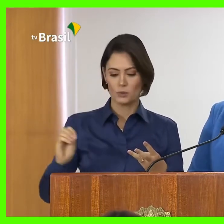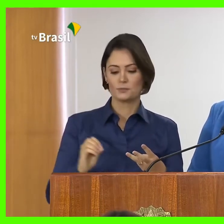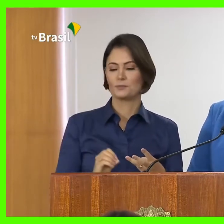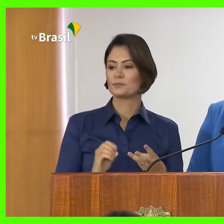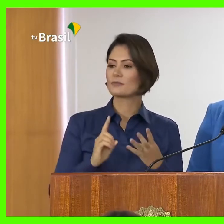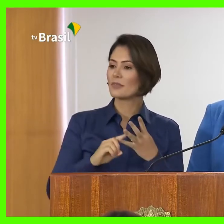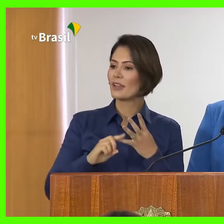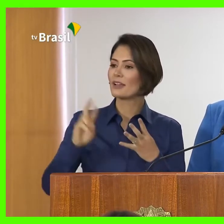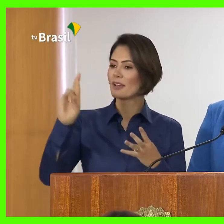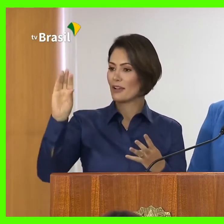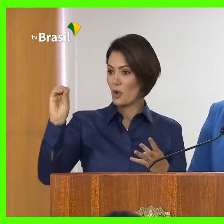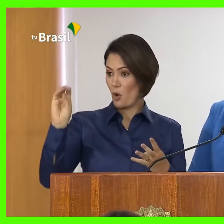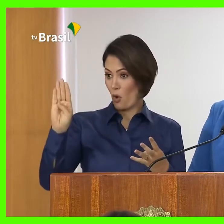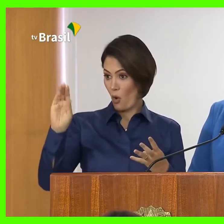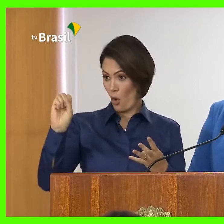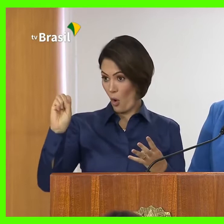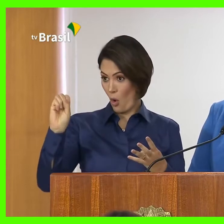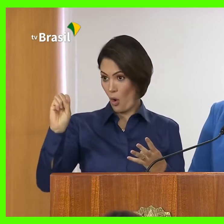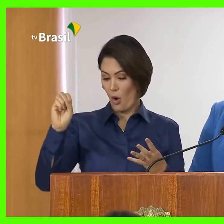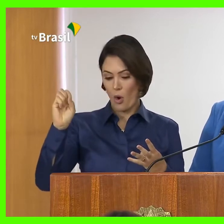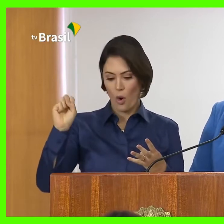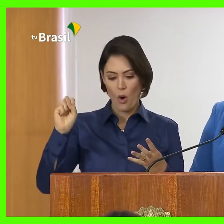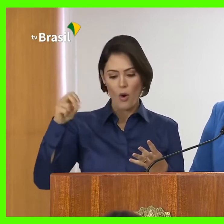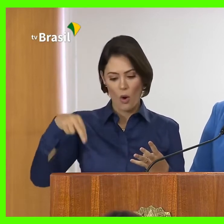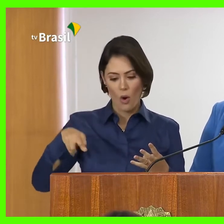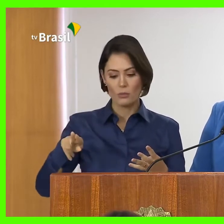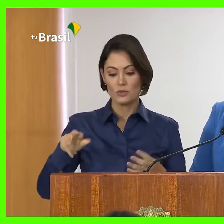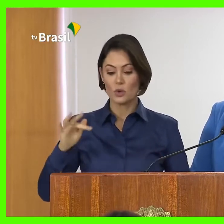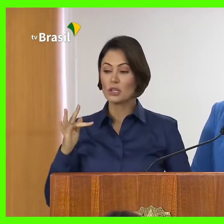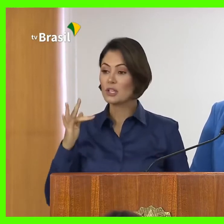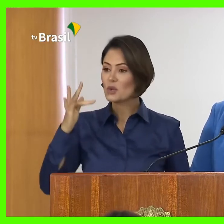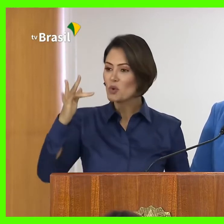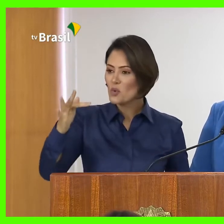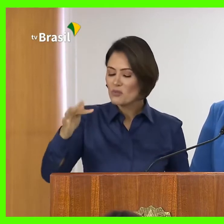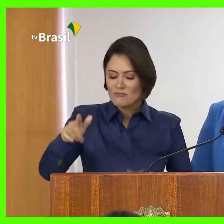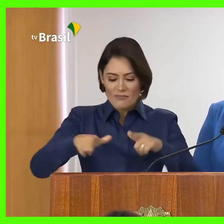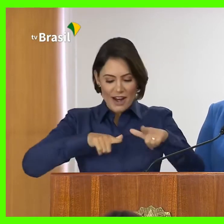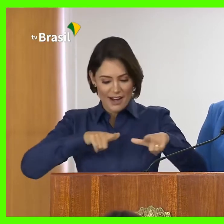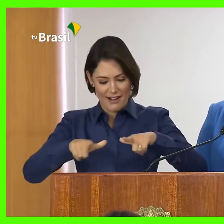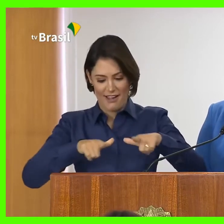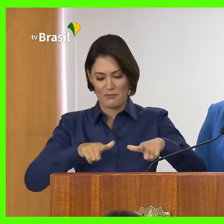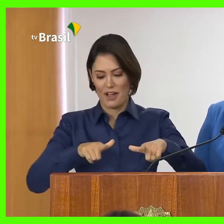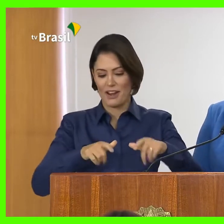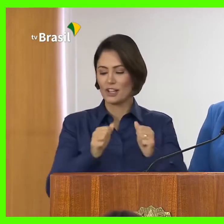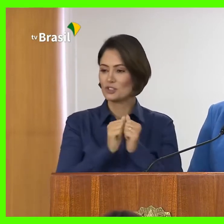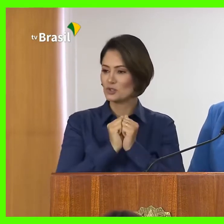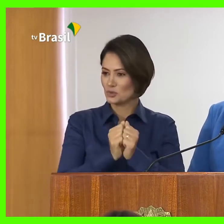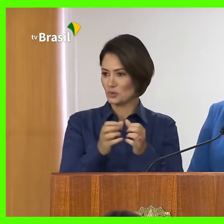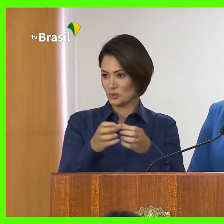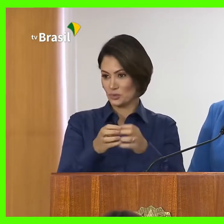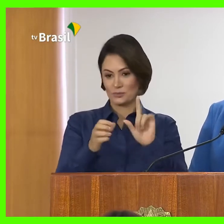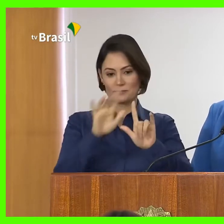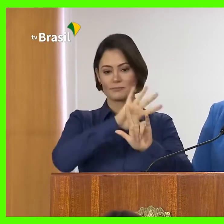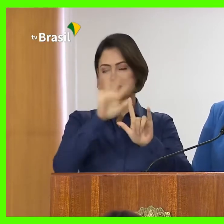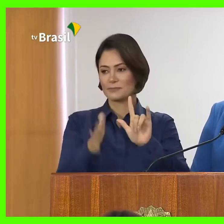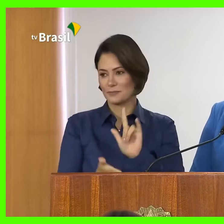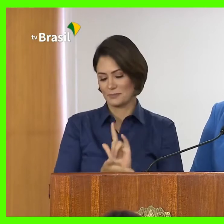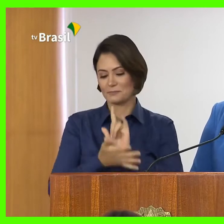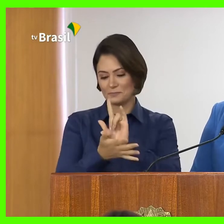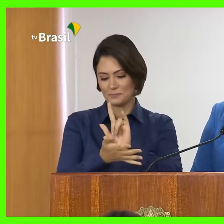Paulo Sugai, Robson Peixoto, que em breve comporá a equipe do Pátria Voluntária.